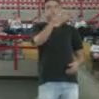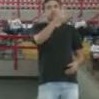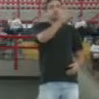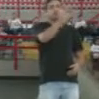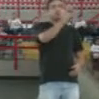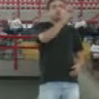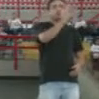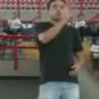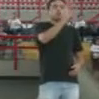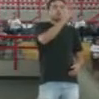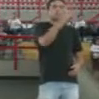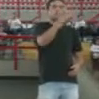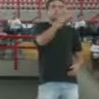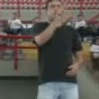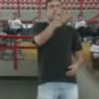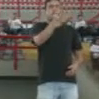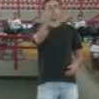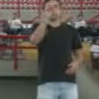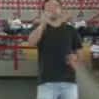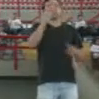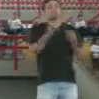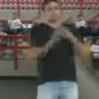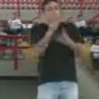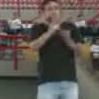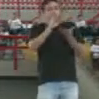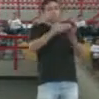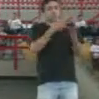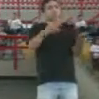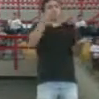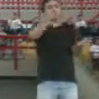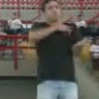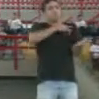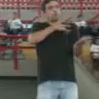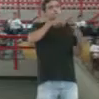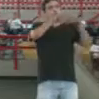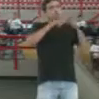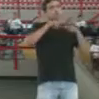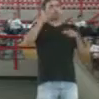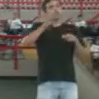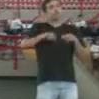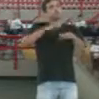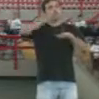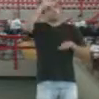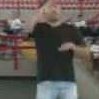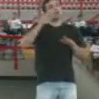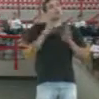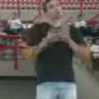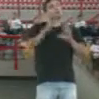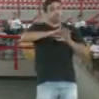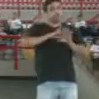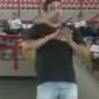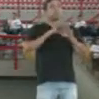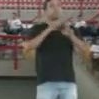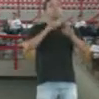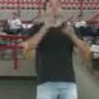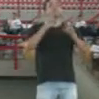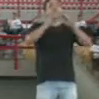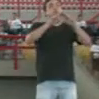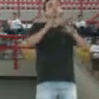Castro Alves fazia poemas, então era no sentido figurado, poesia. O